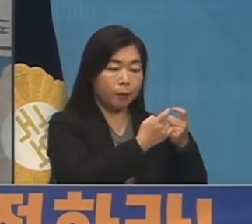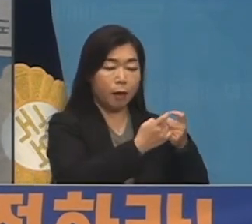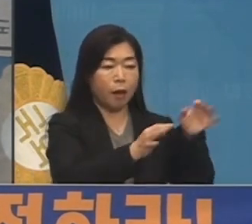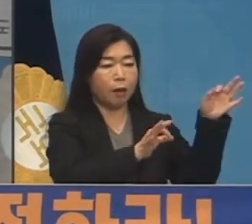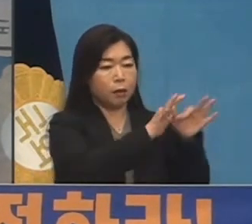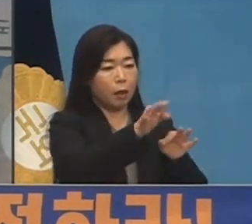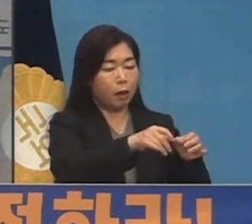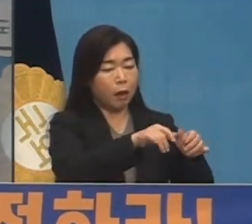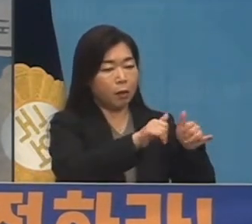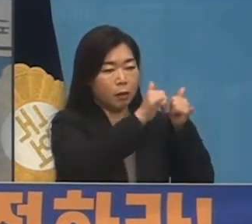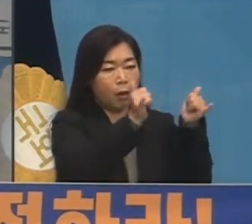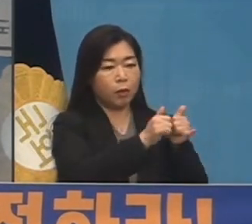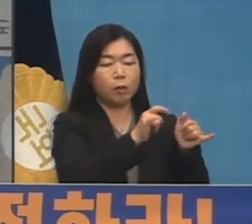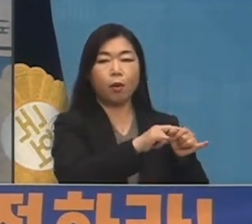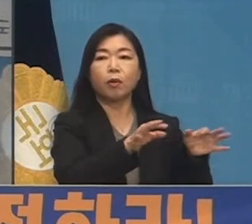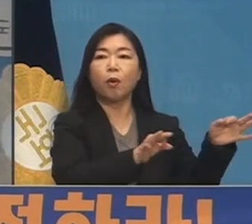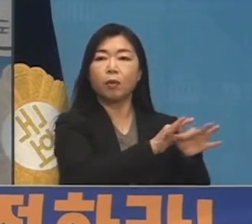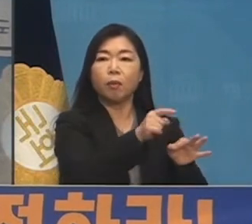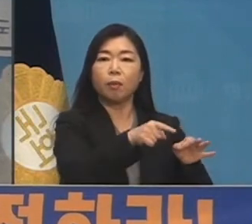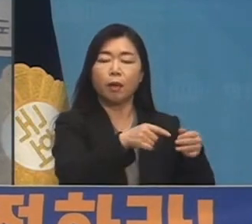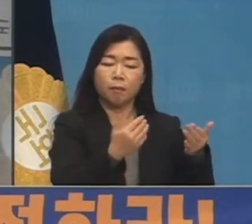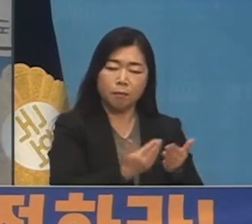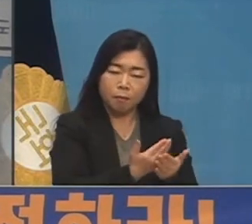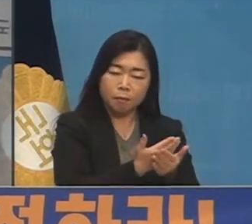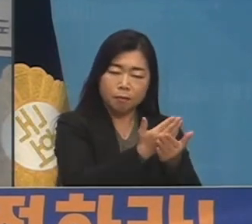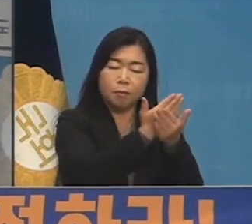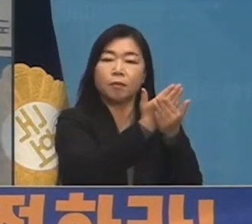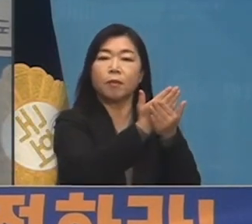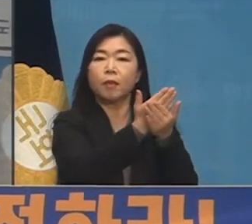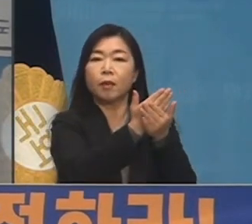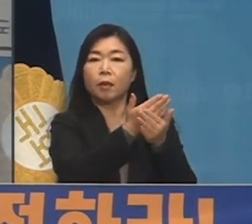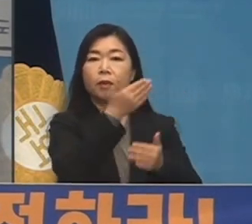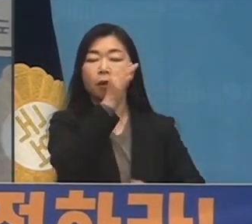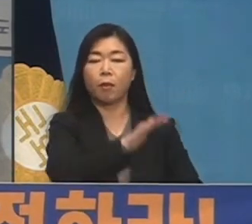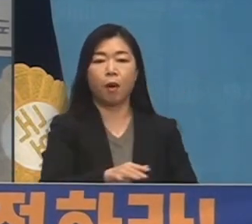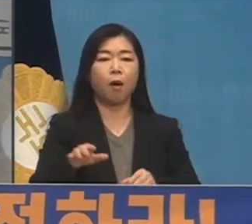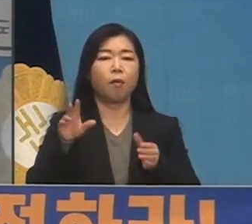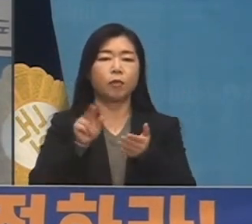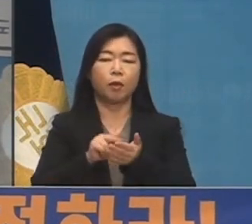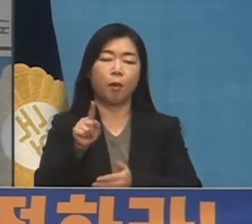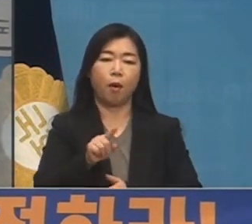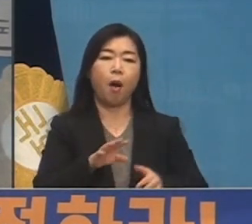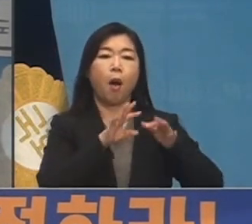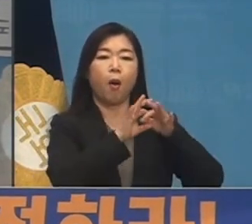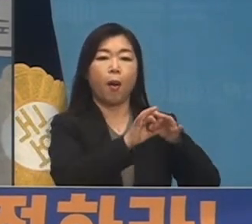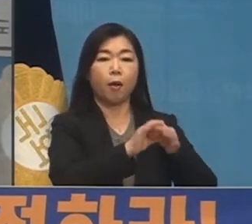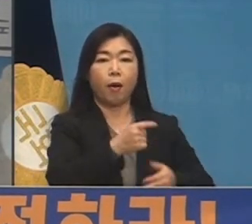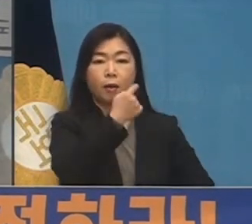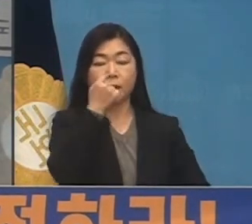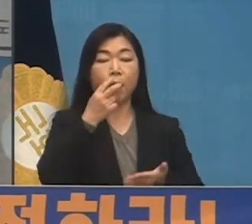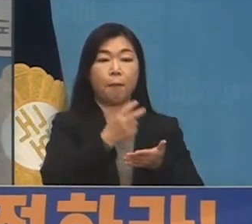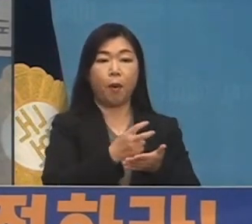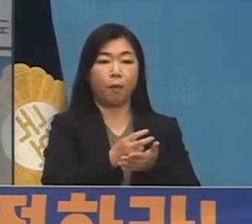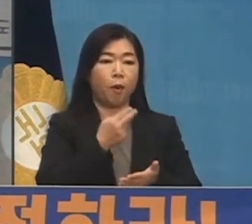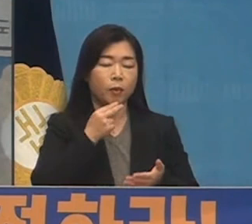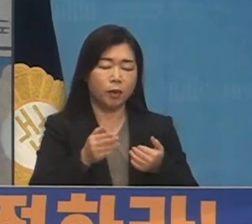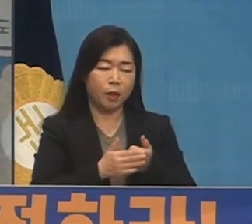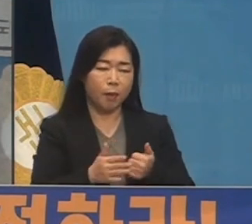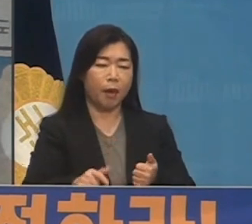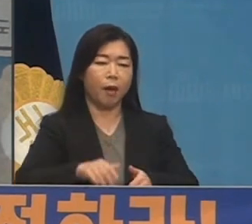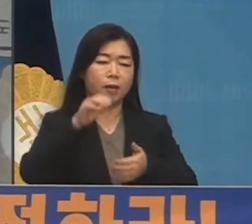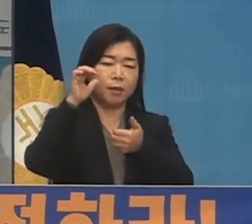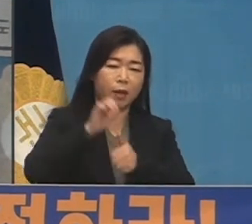경제 영역은 비약적인 발전을 하였으나 문제는 관련 근거법이 부재한 상황에서 오는